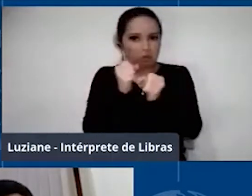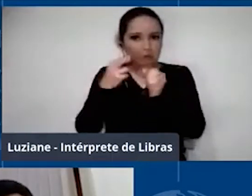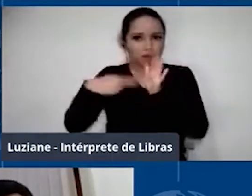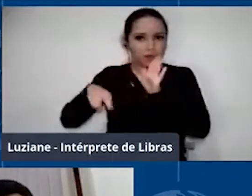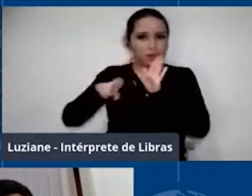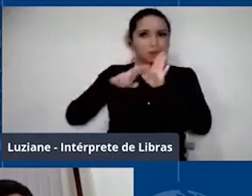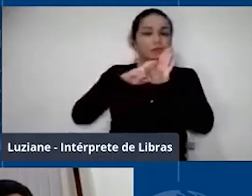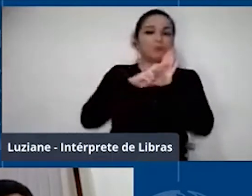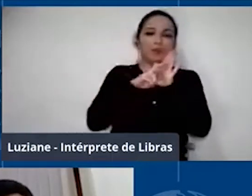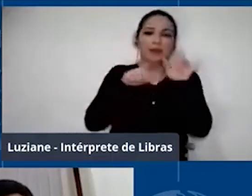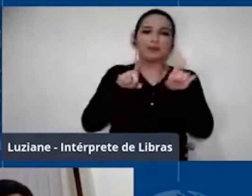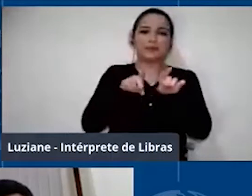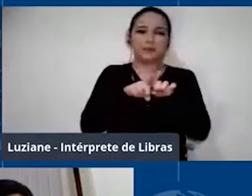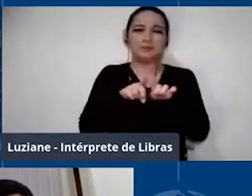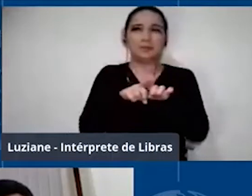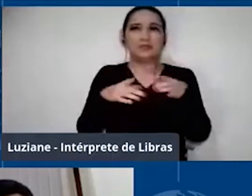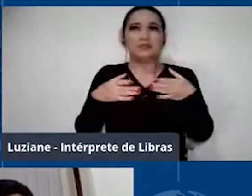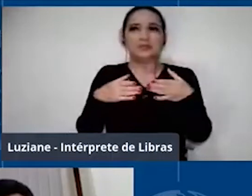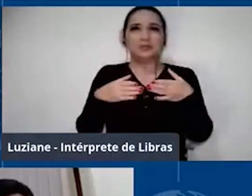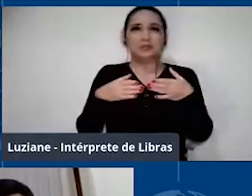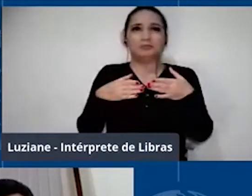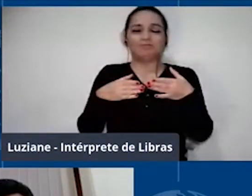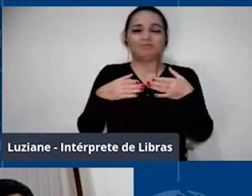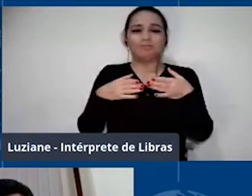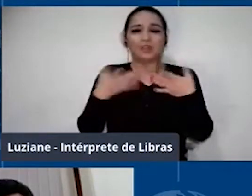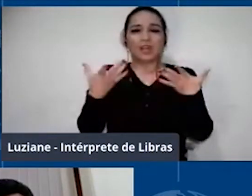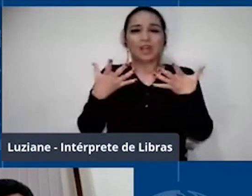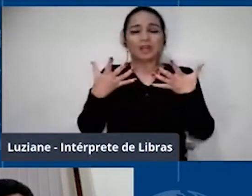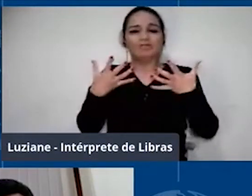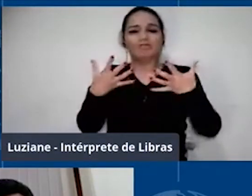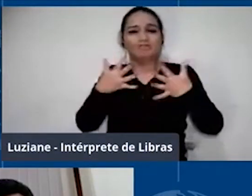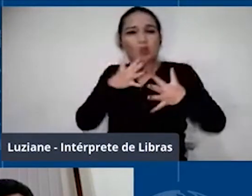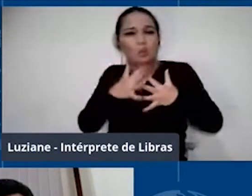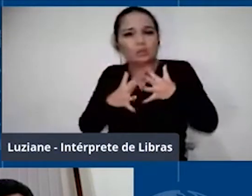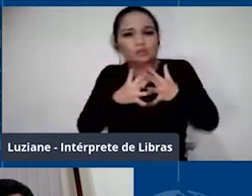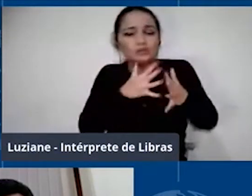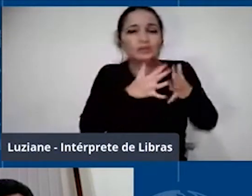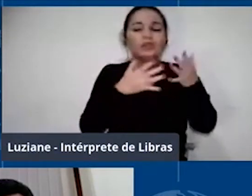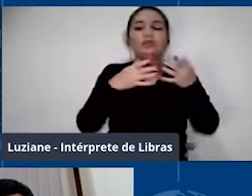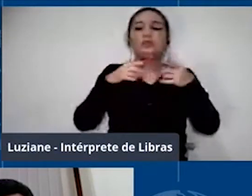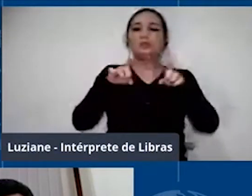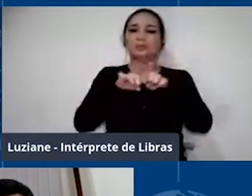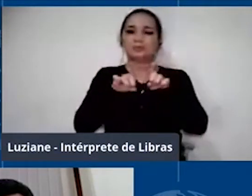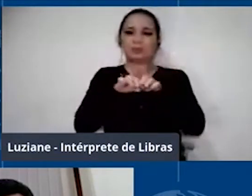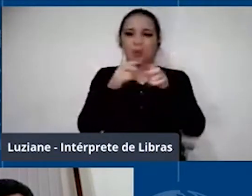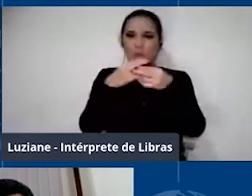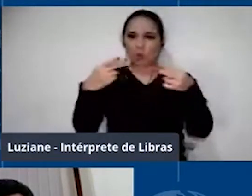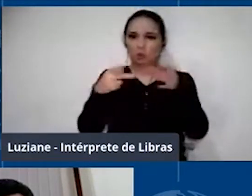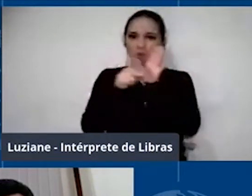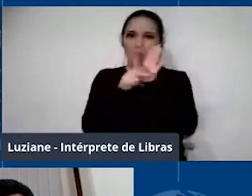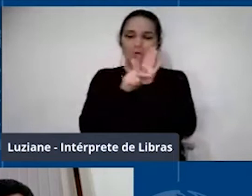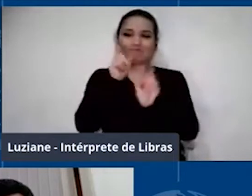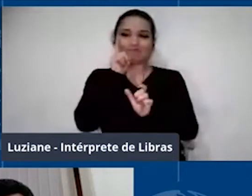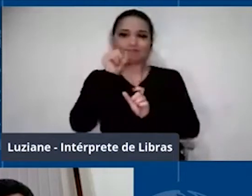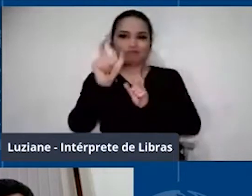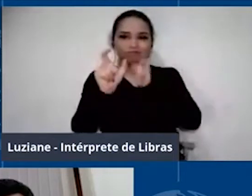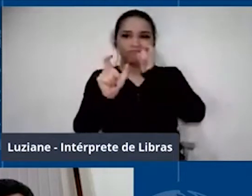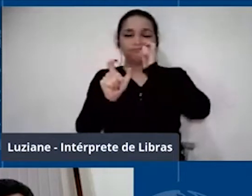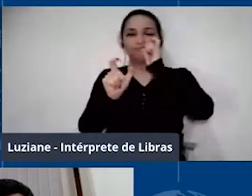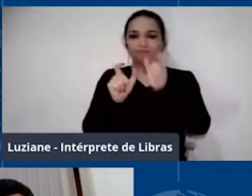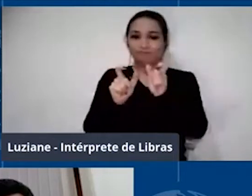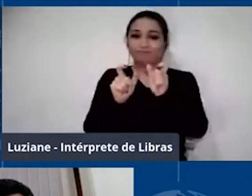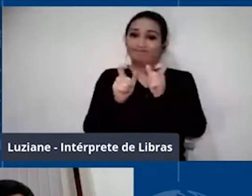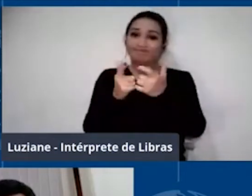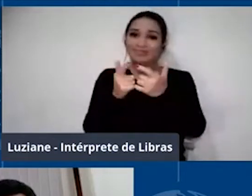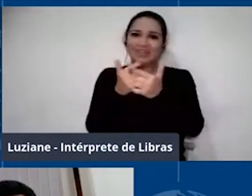de um desgaste natural com a radicalização, o estabelecimento de atitudes e palavras que são